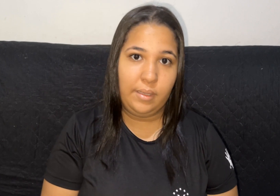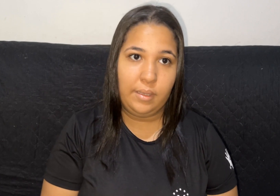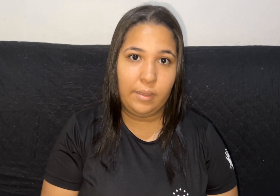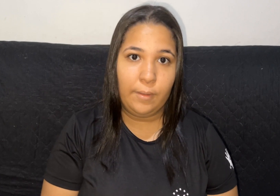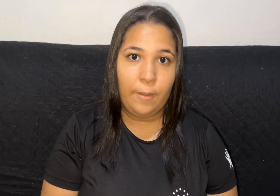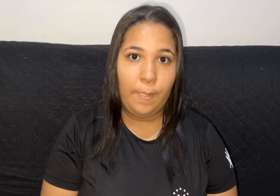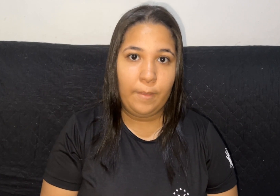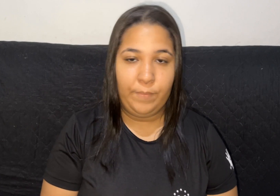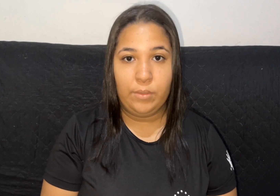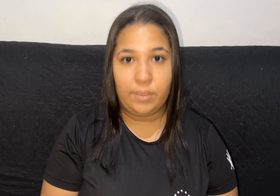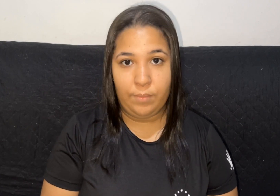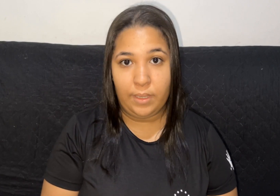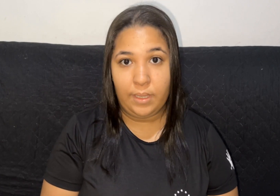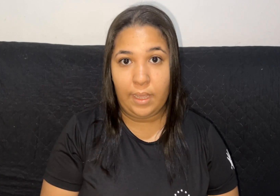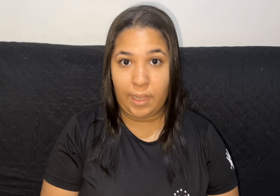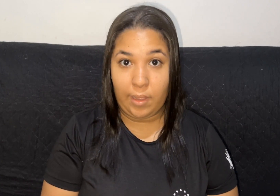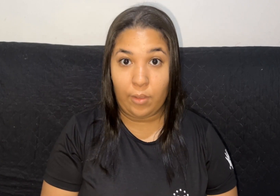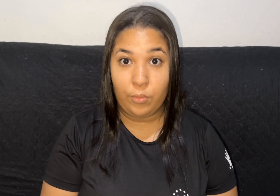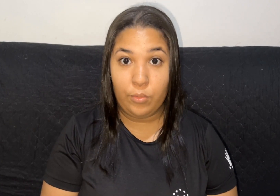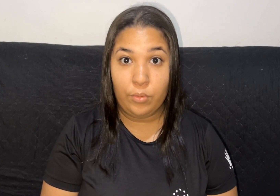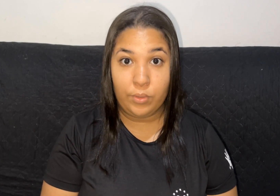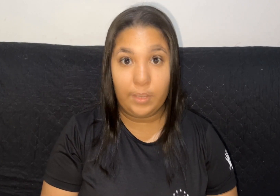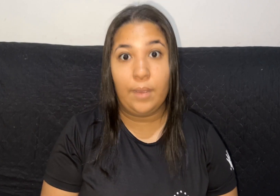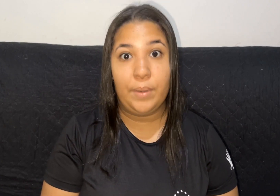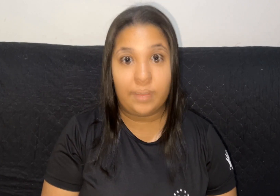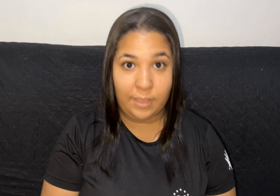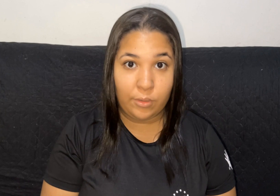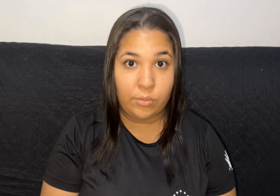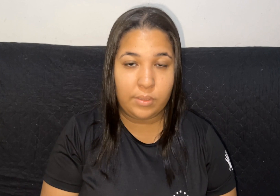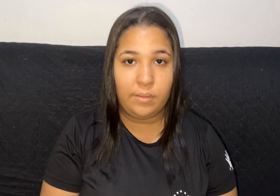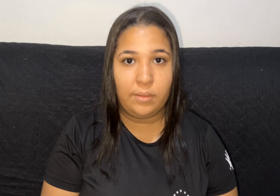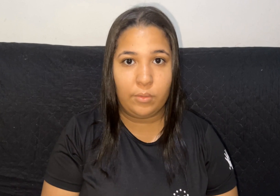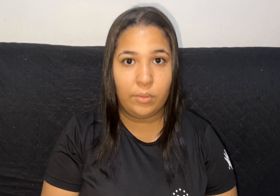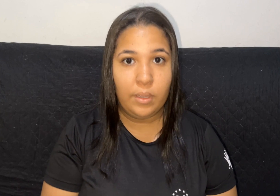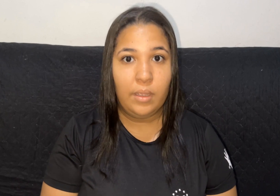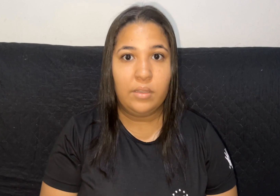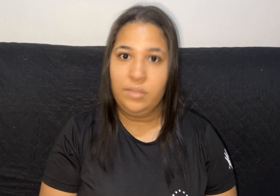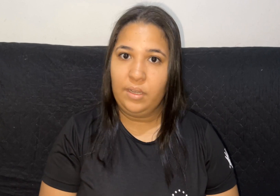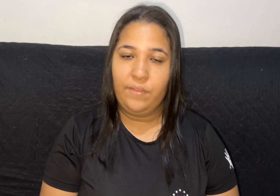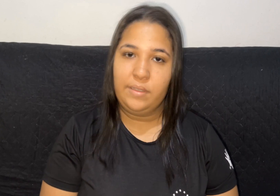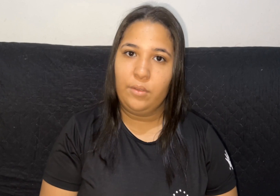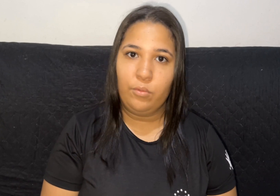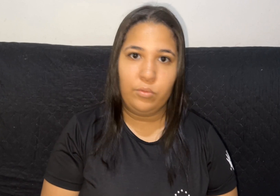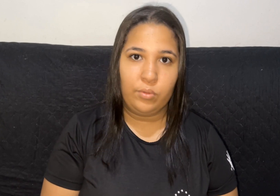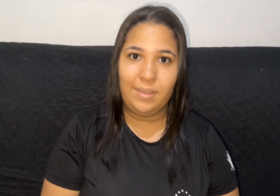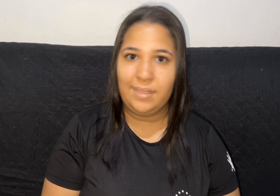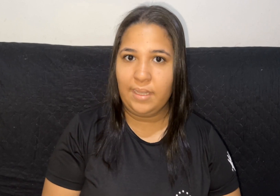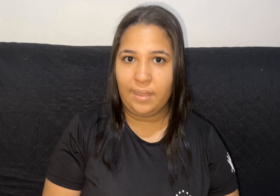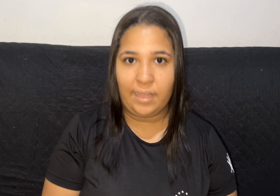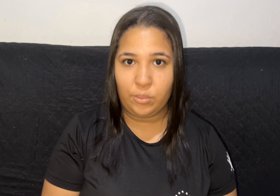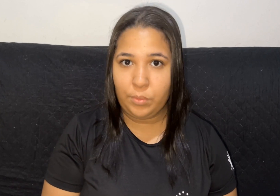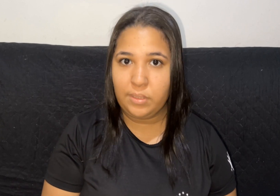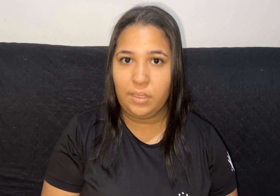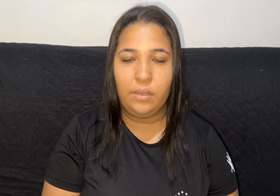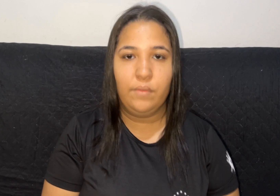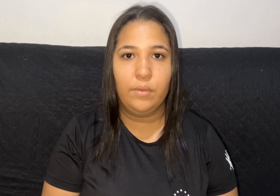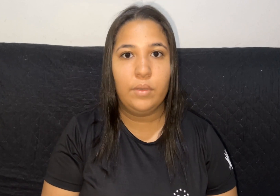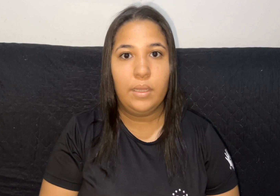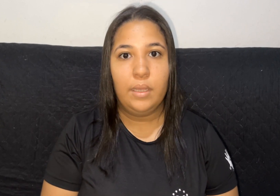e eu sabia que era algo que era para Deus, então tinha que fazer com toda a seriedade possível e